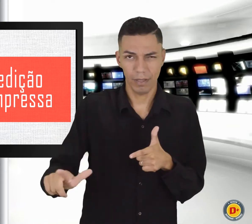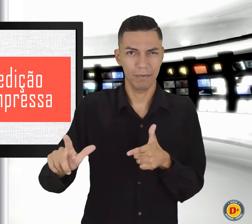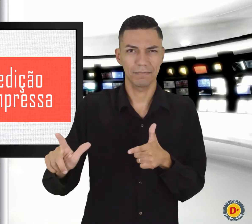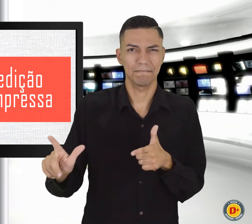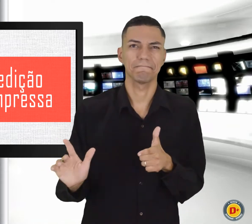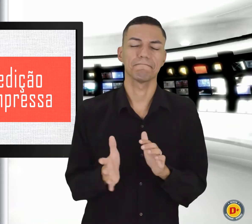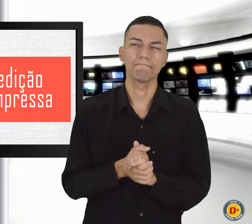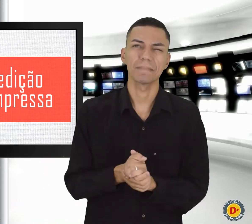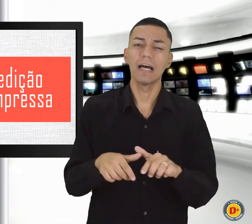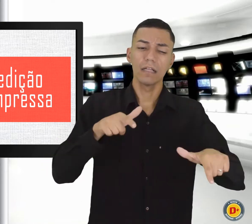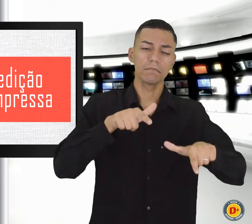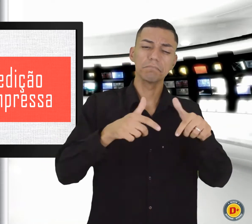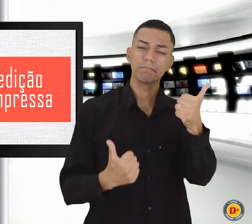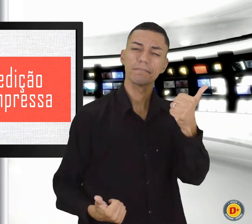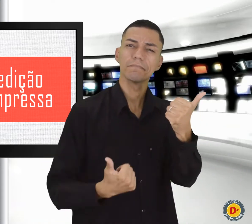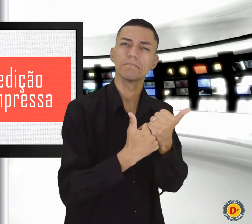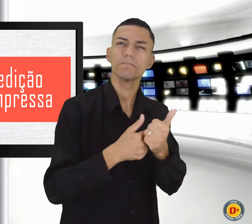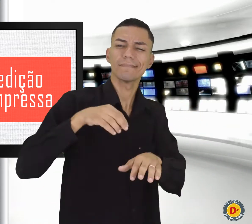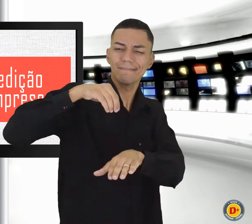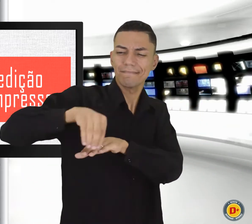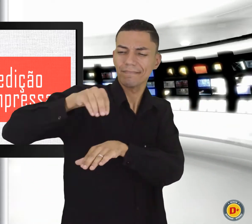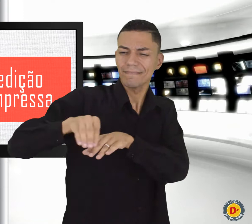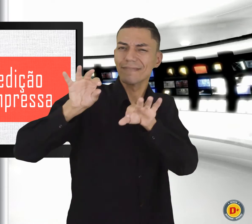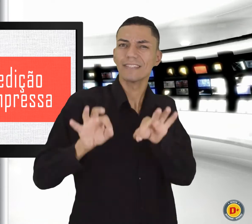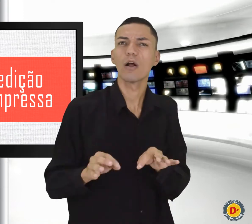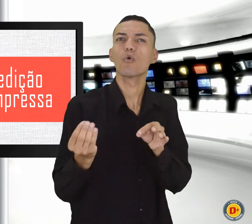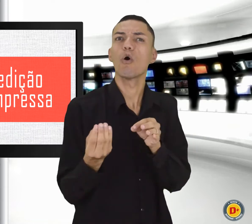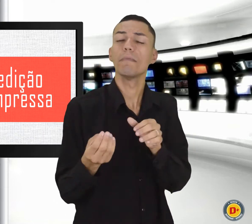o verdadeiro treinamento acontece depois da colocação.